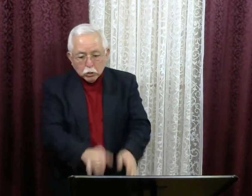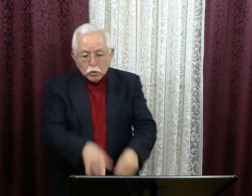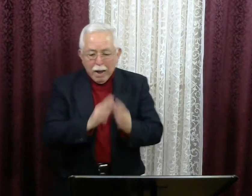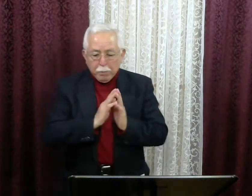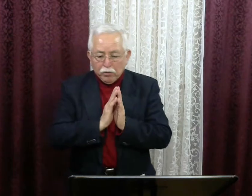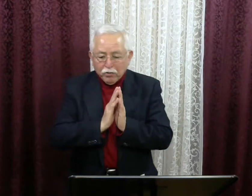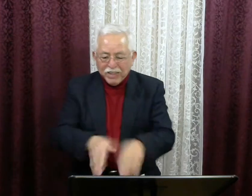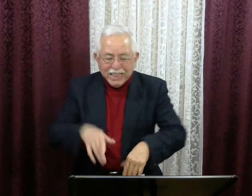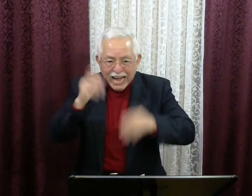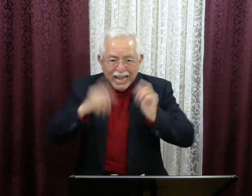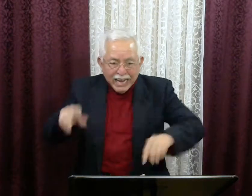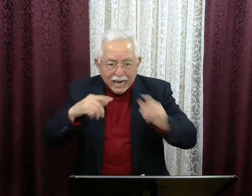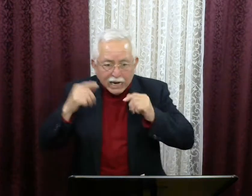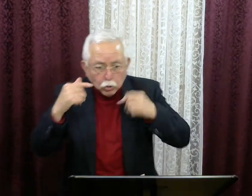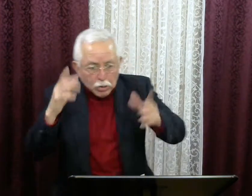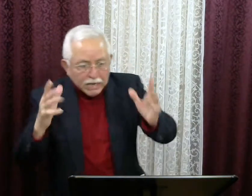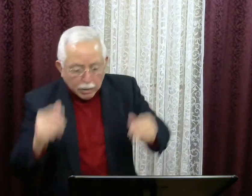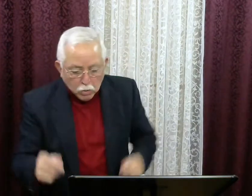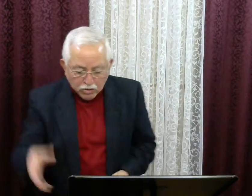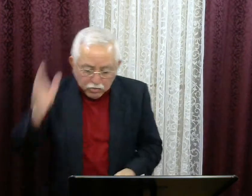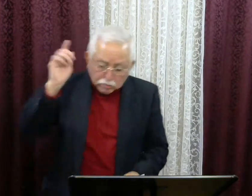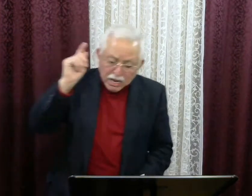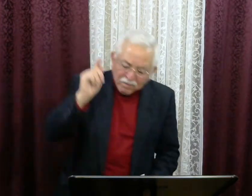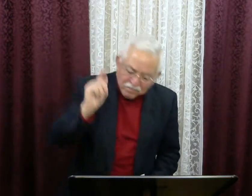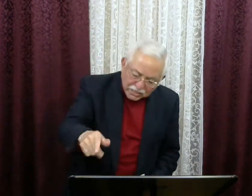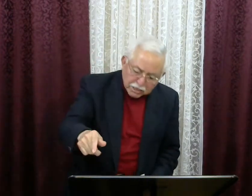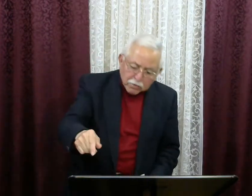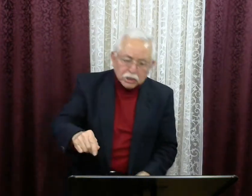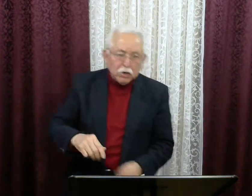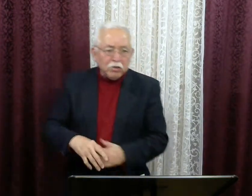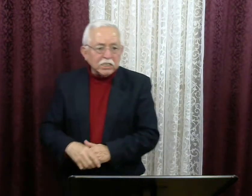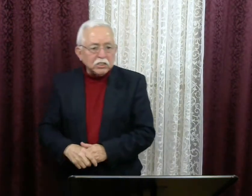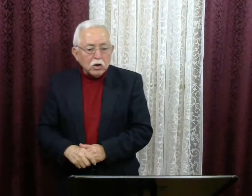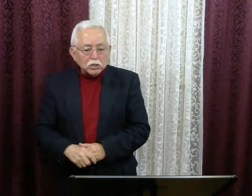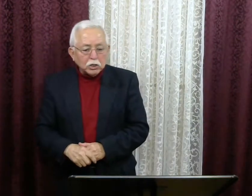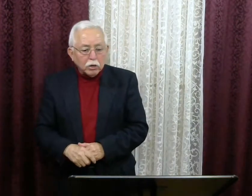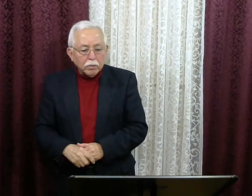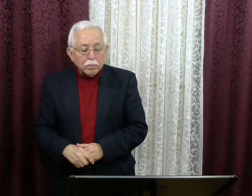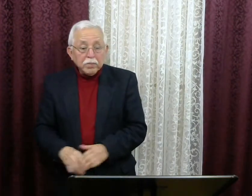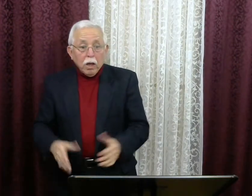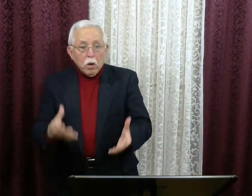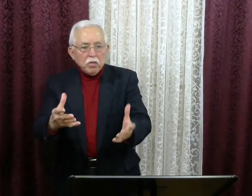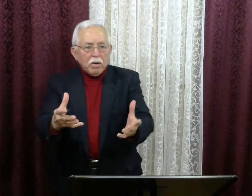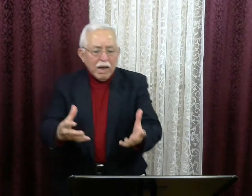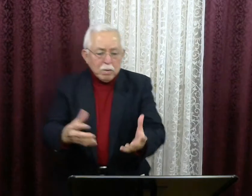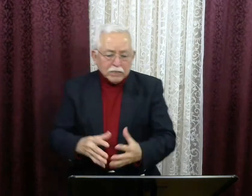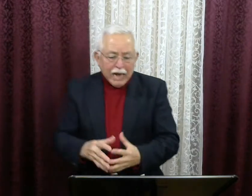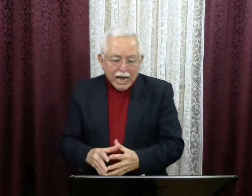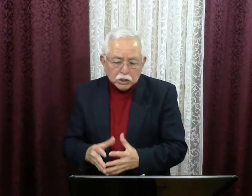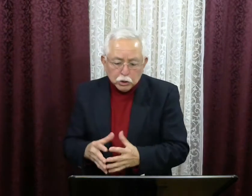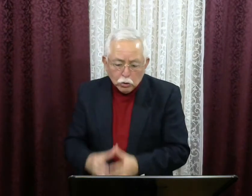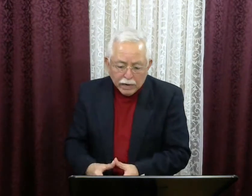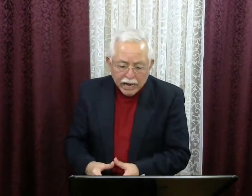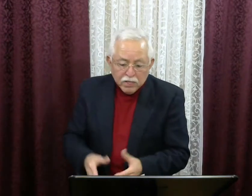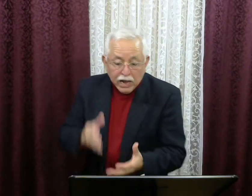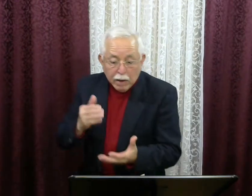la profundidad y la altura del amor de Dios. Dice versículo 18. Cuando hablamos de la anchura del amor